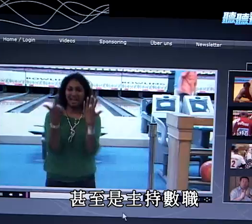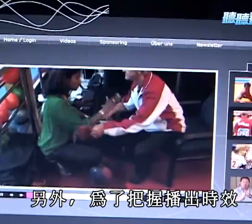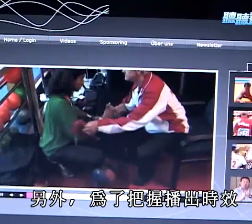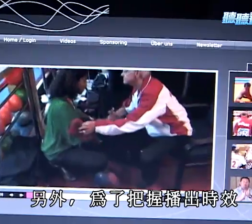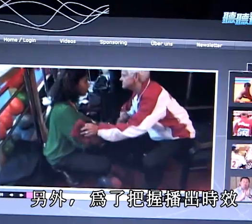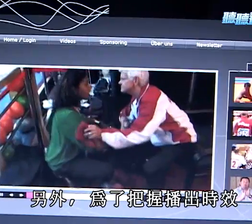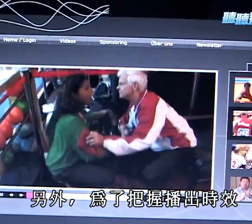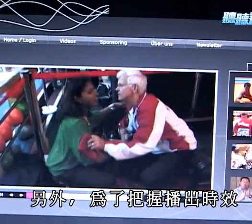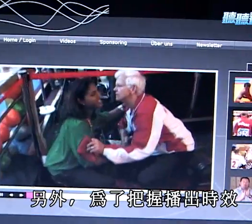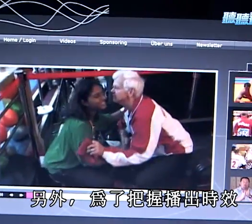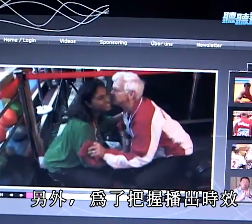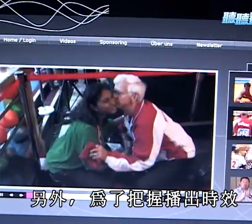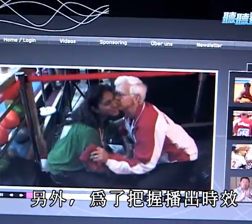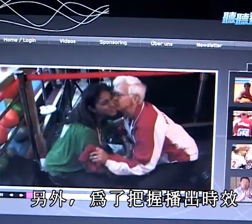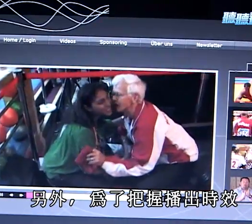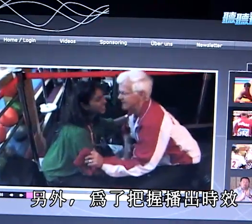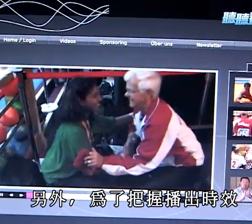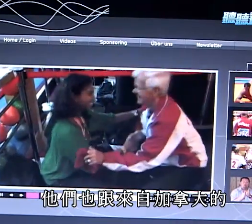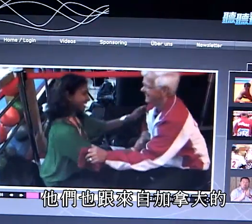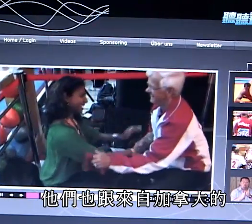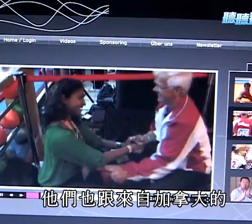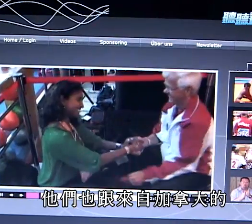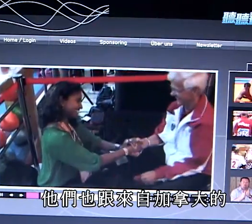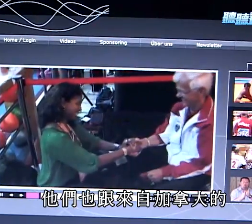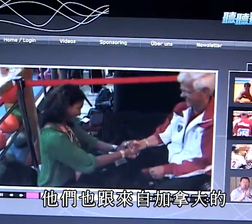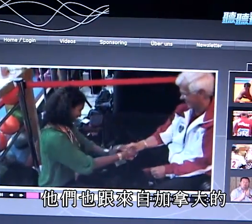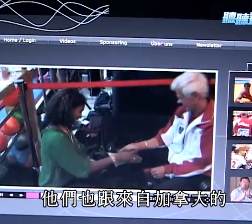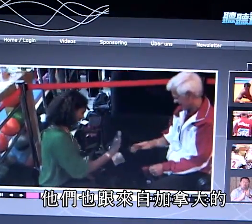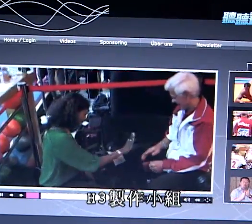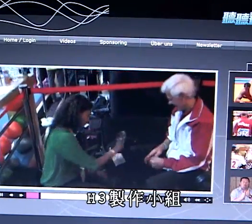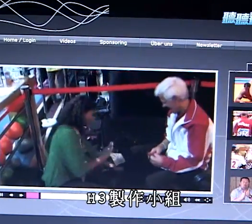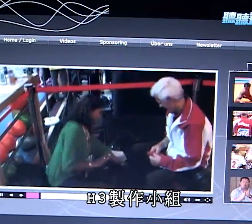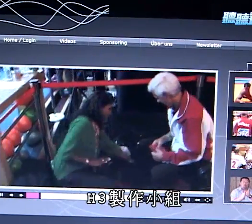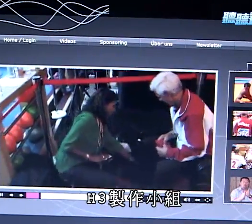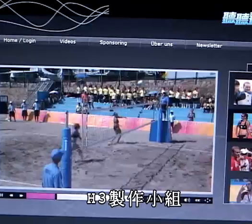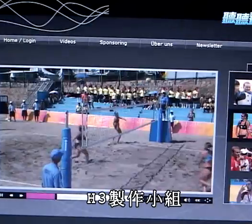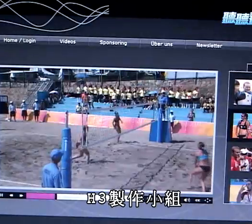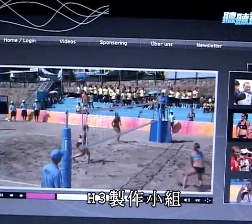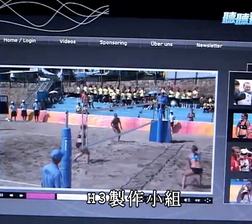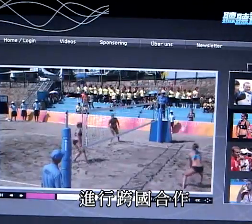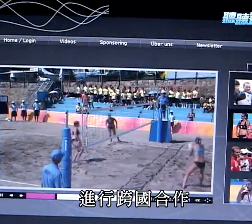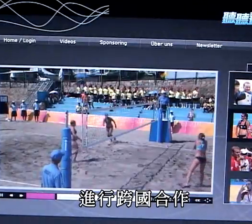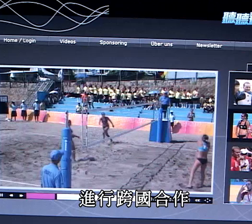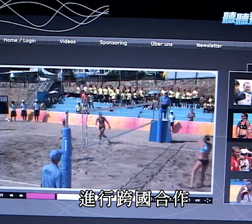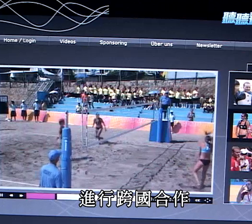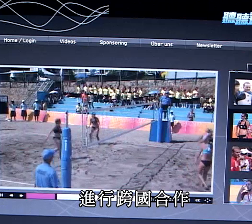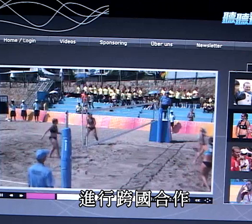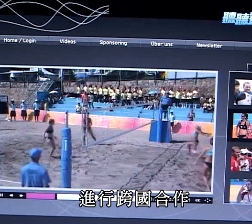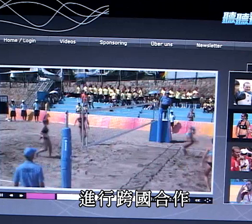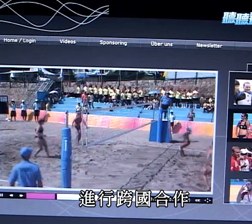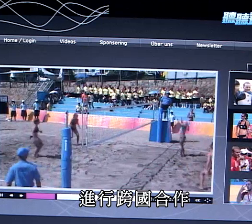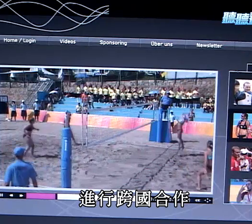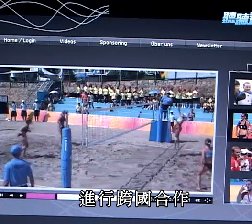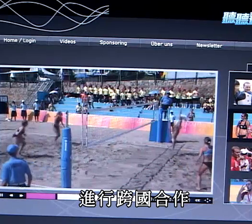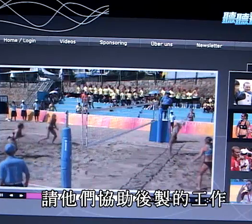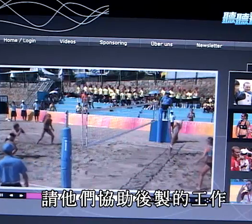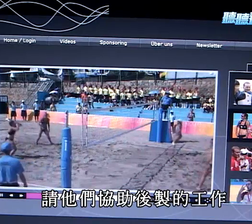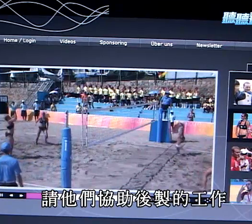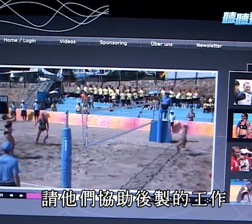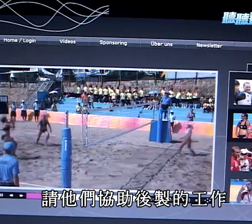另外，为了把握播出时效，他们也跟来自加拿大的 H3 制作小组进行跨国合作，请他们协助后制